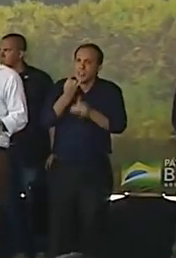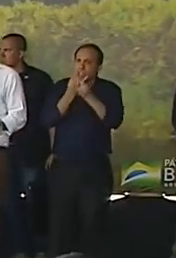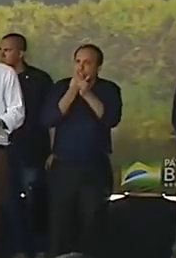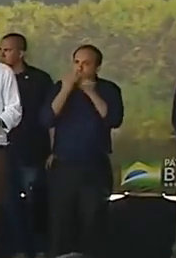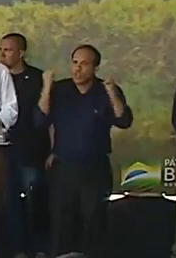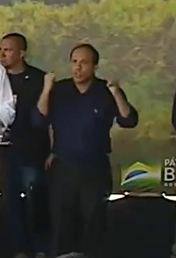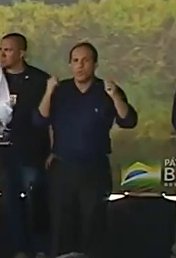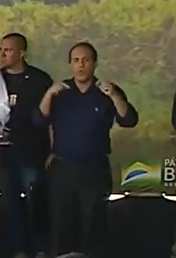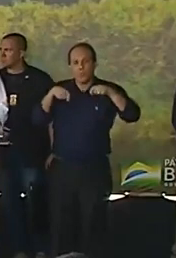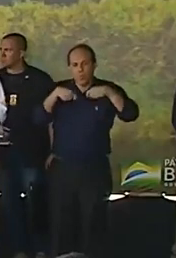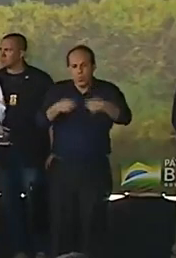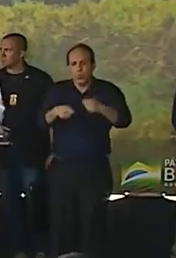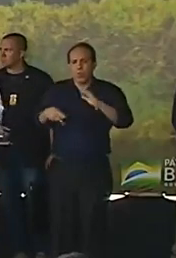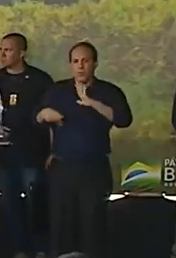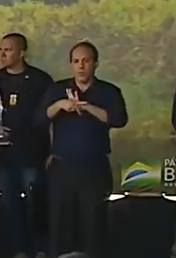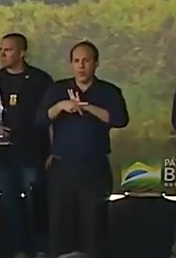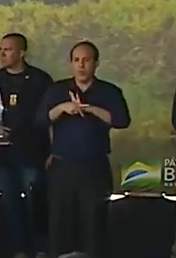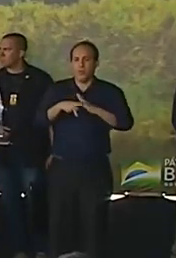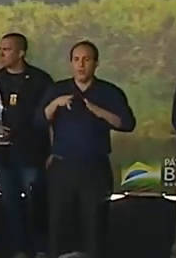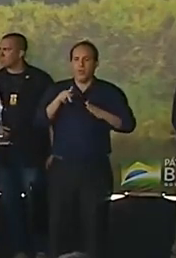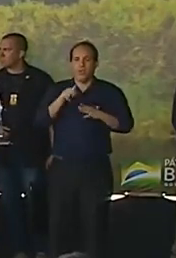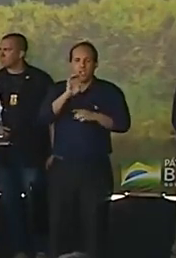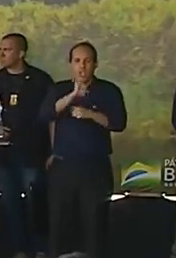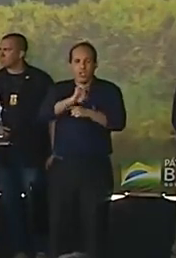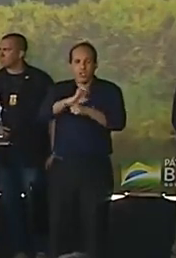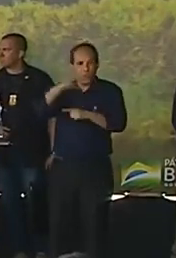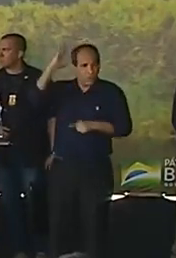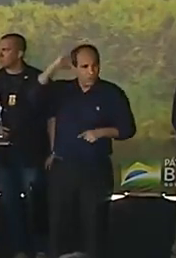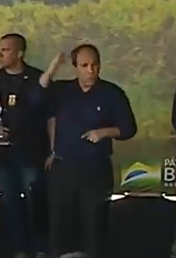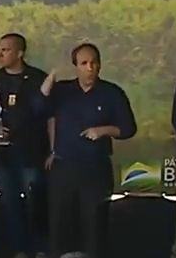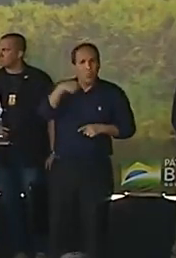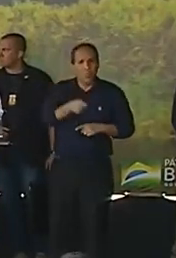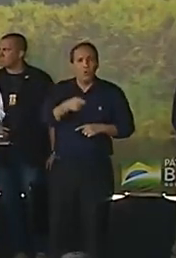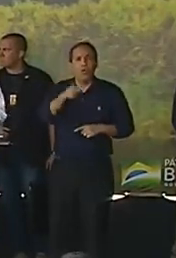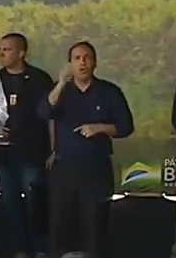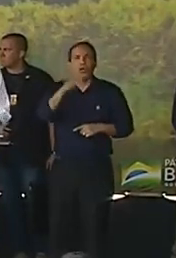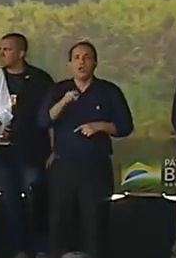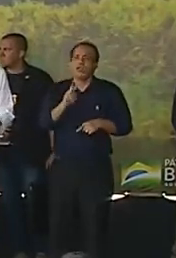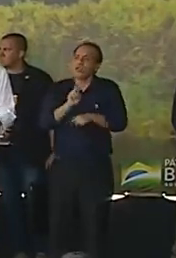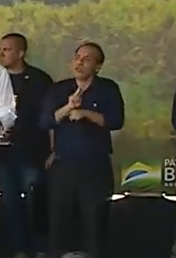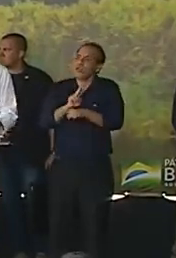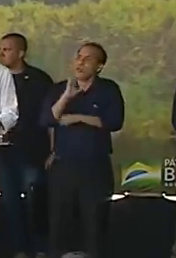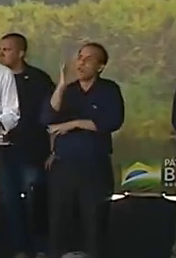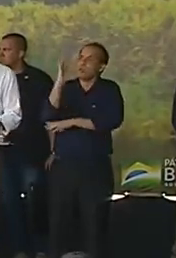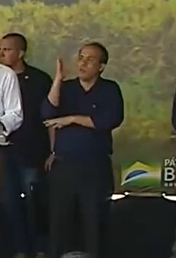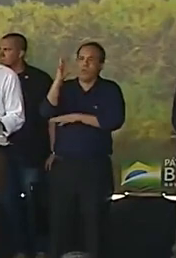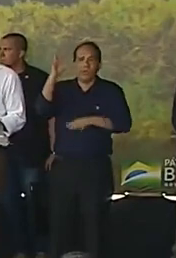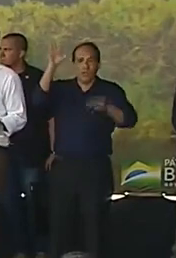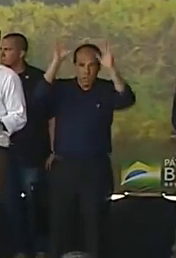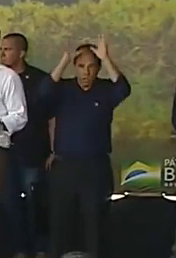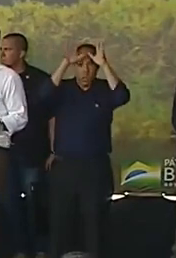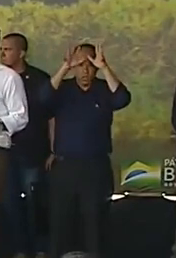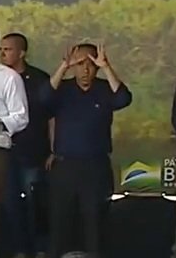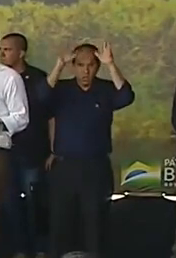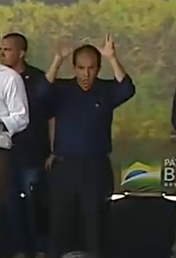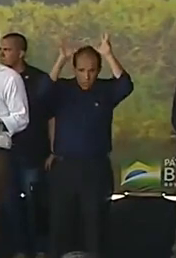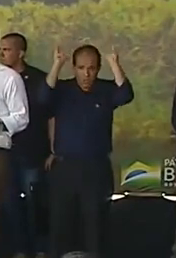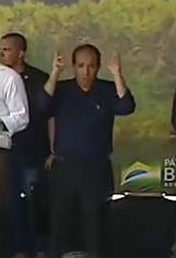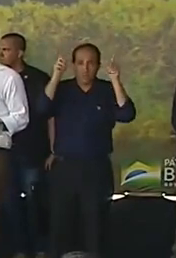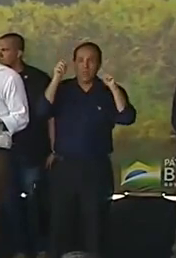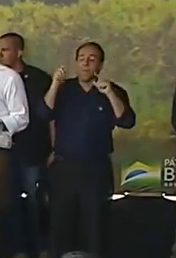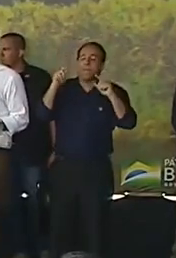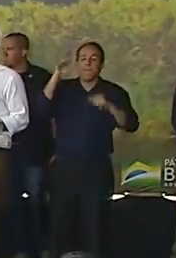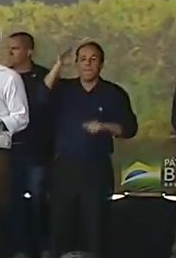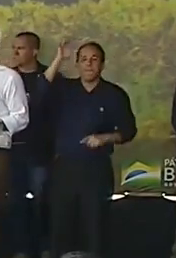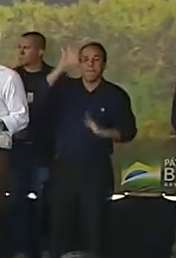Isto tudo faz deste Estado a síntese da Amazônia. E seguramente a